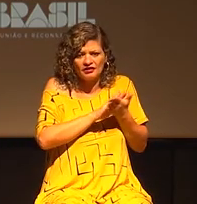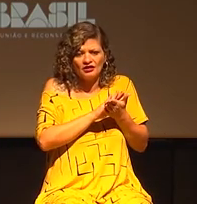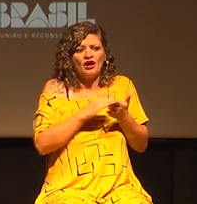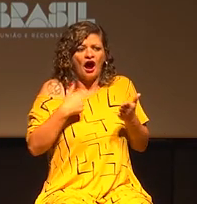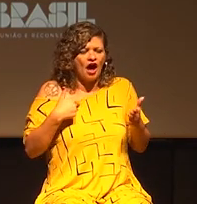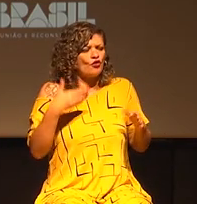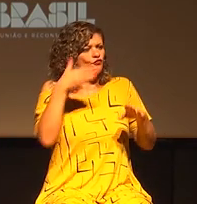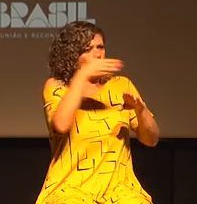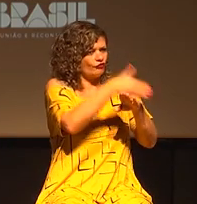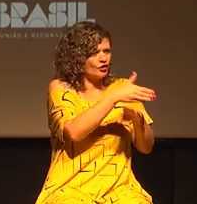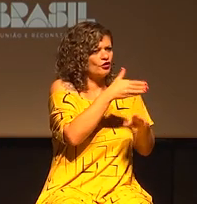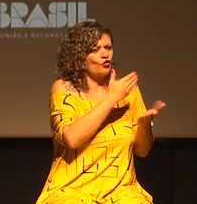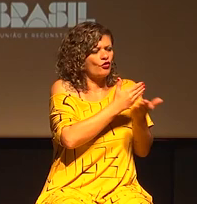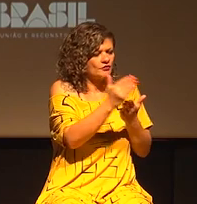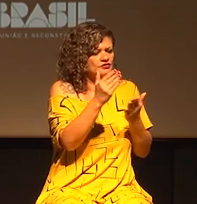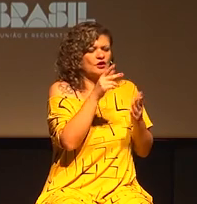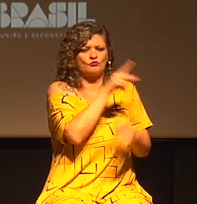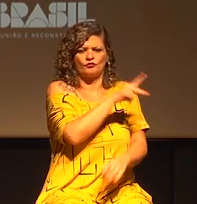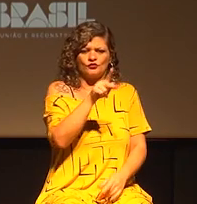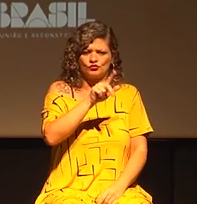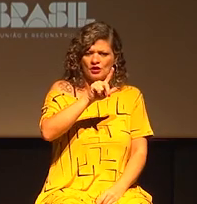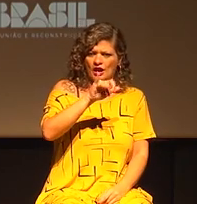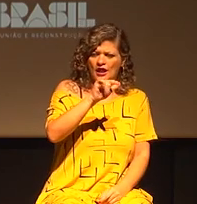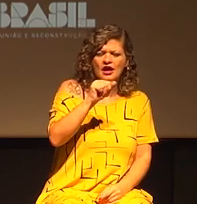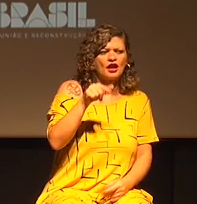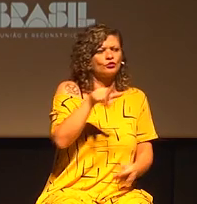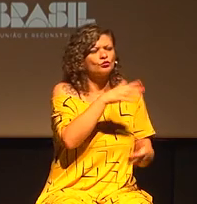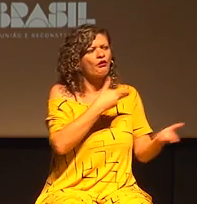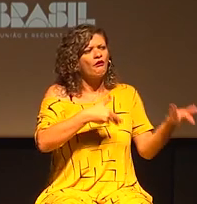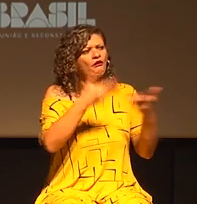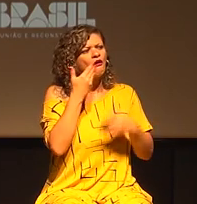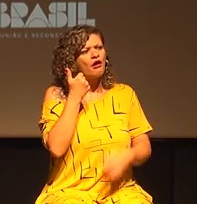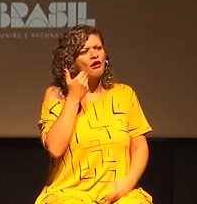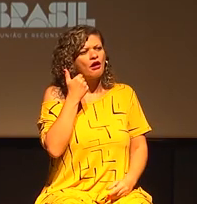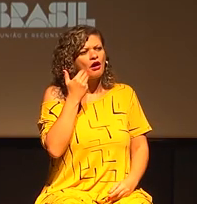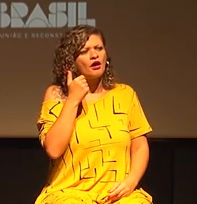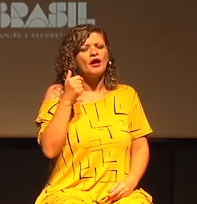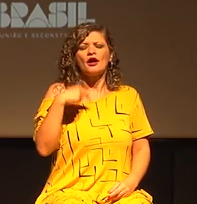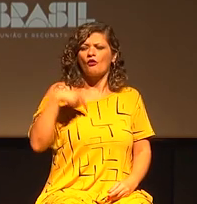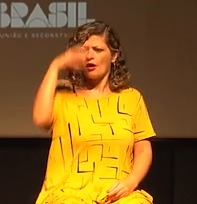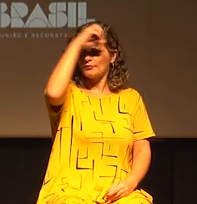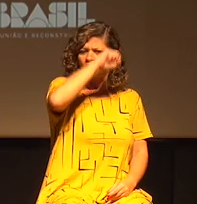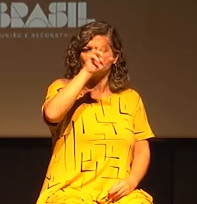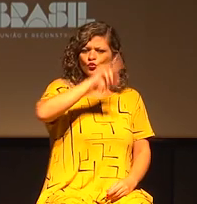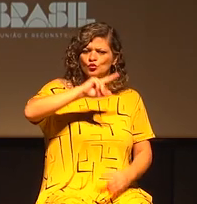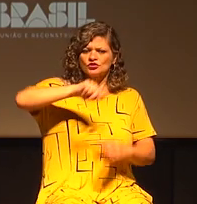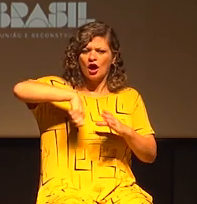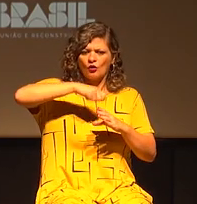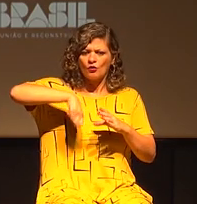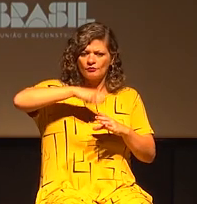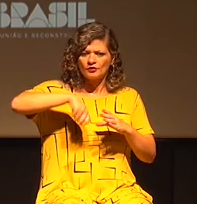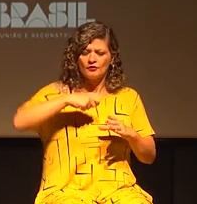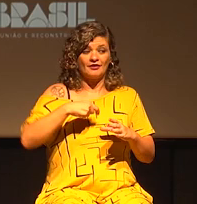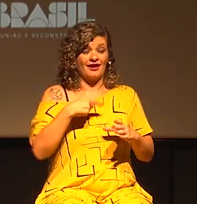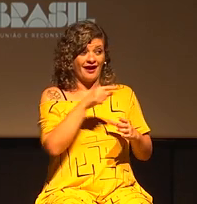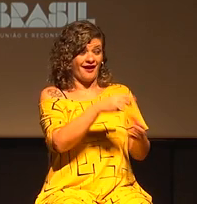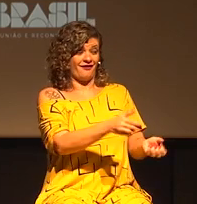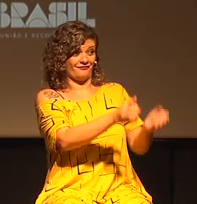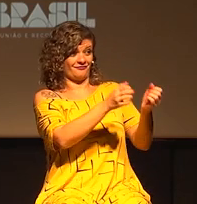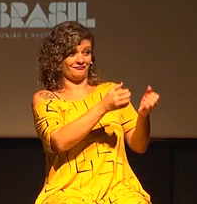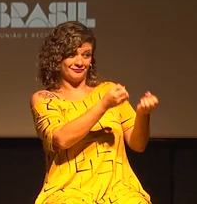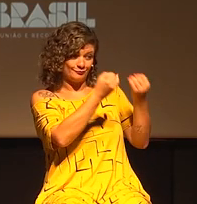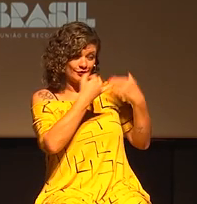vim para cá com a professora Leila com todo mundo e tal eu aprendi até a usar os alimentos e fazer então Aquilo me me marcou